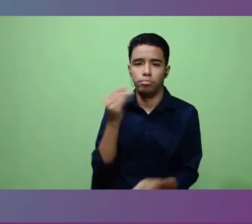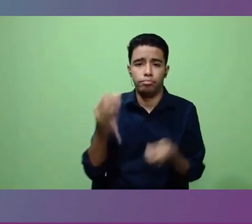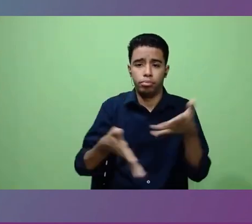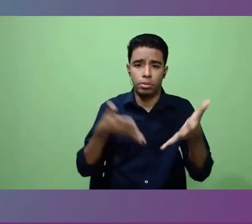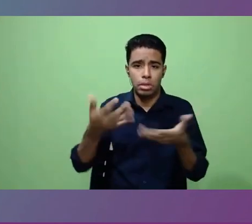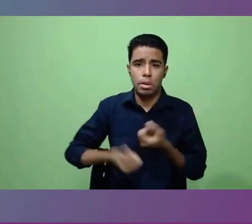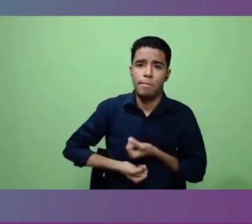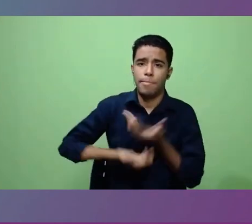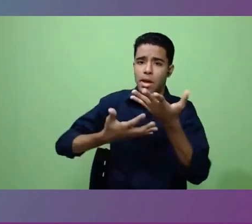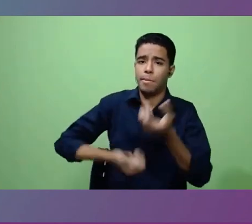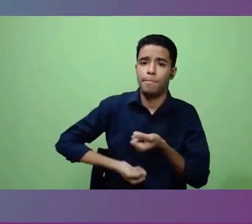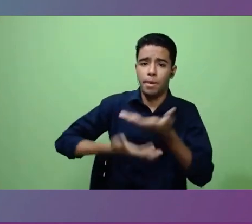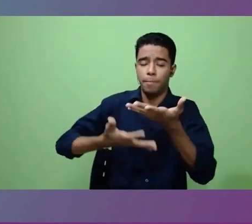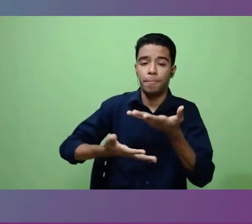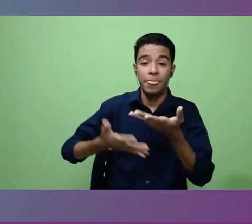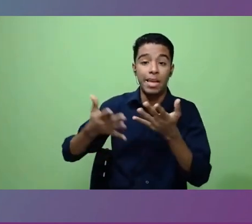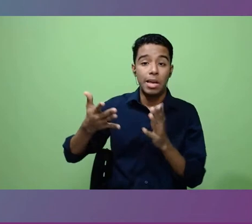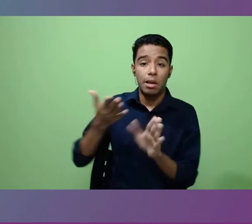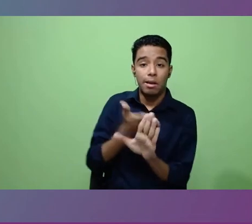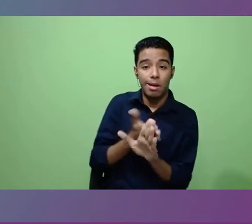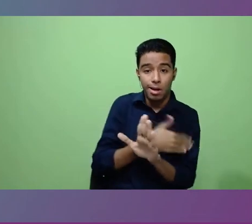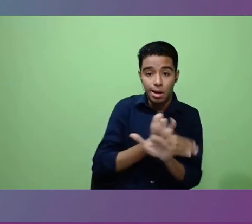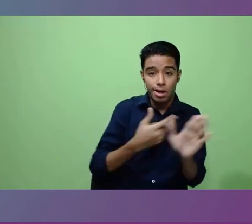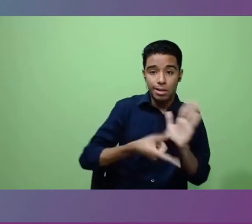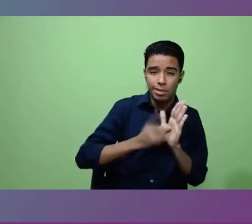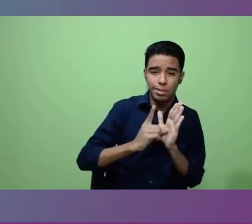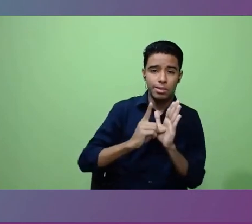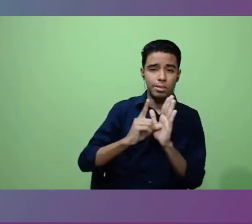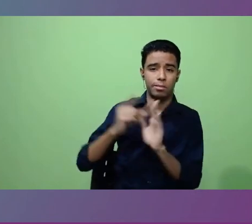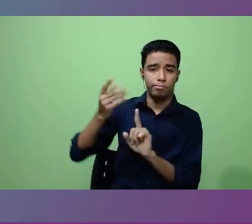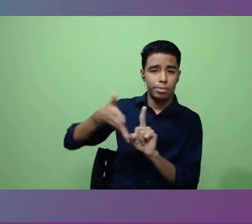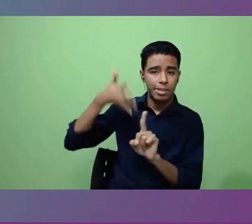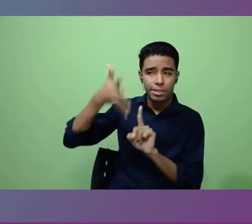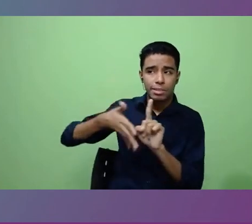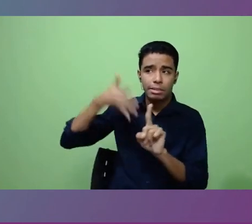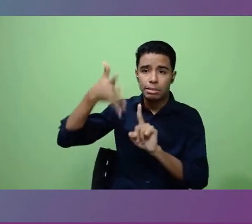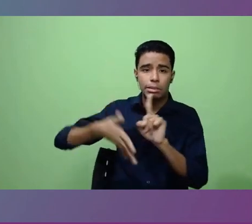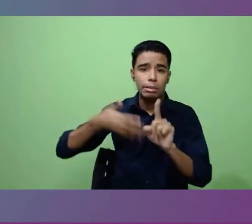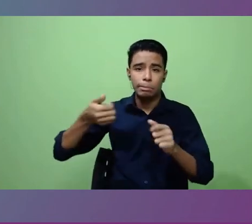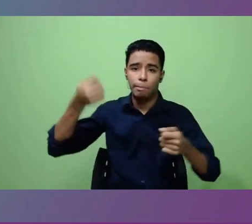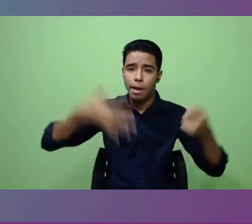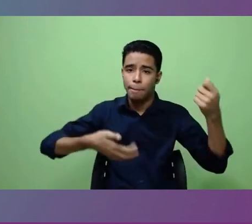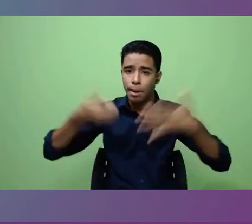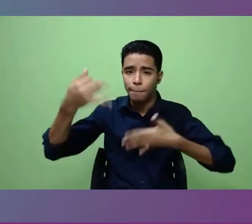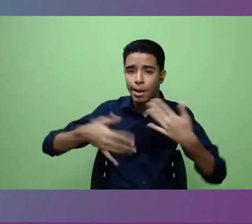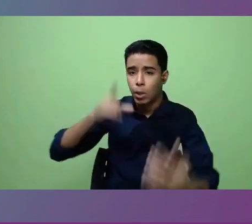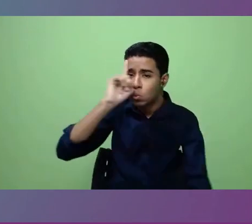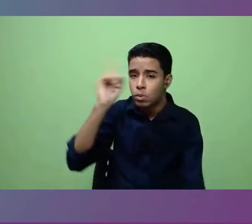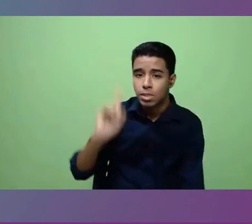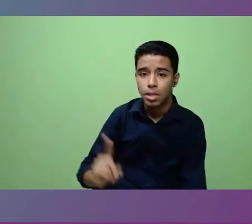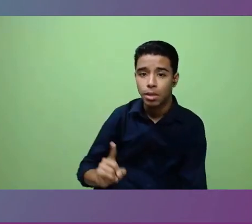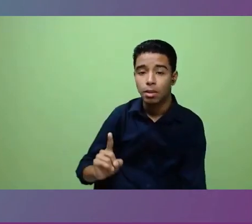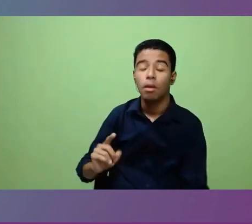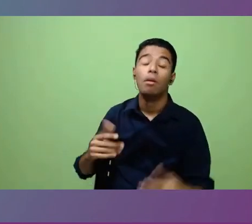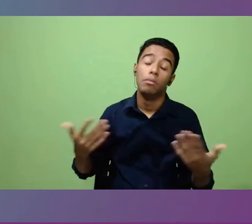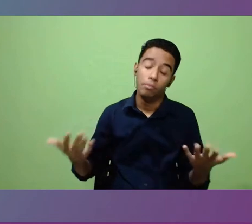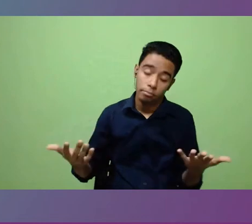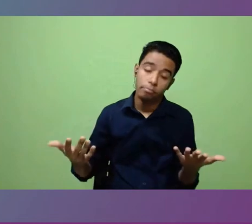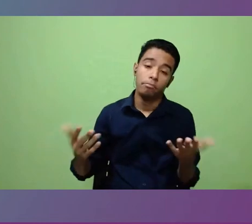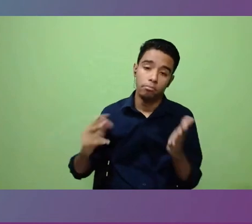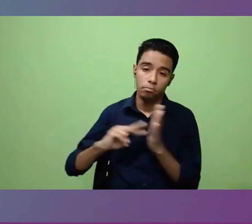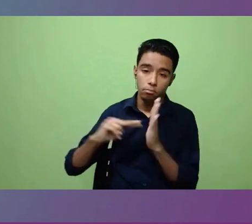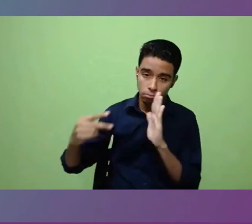não sei o que o palestrante vai falar, quais são as palavras que ele vai falar. Então, eu tenho um processo